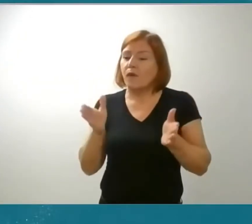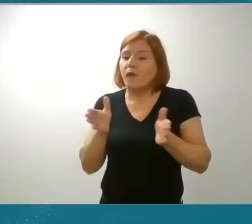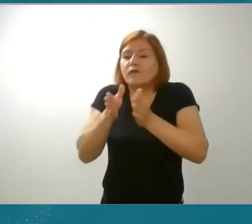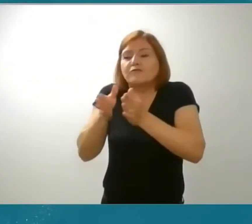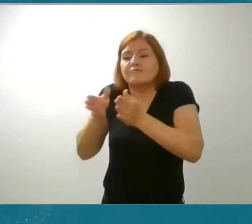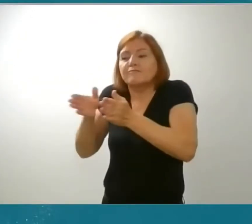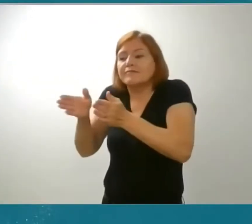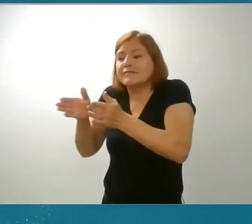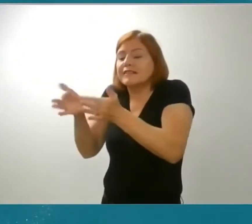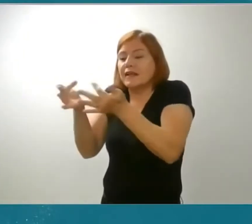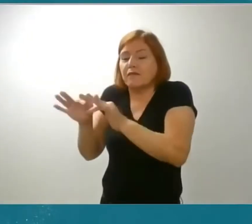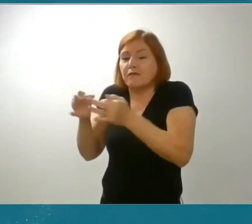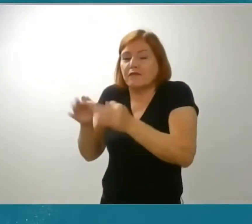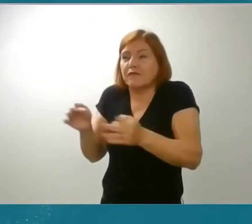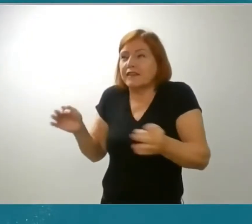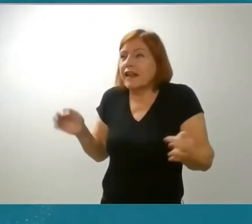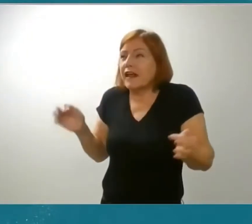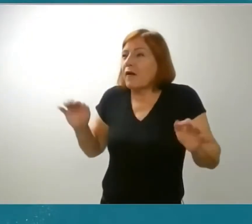Capítulo 9,